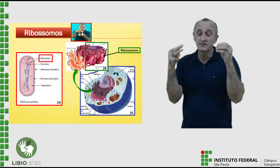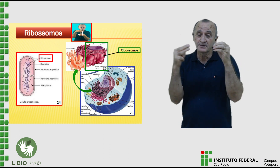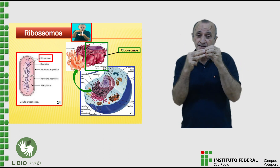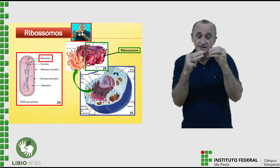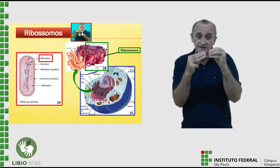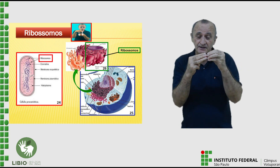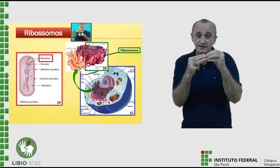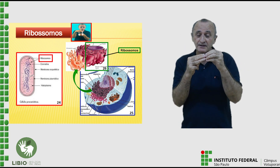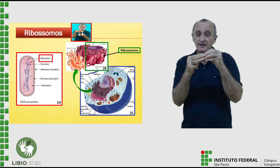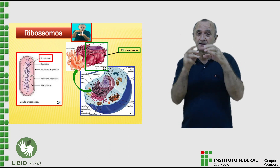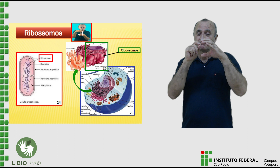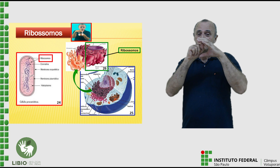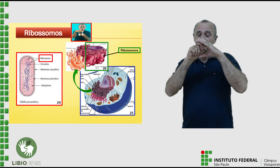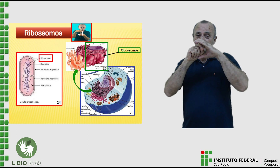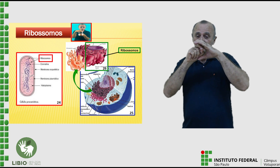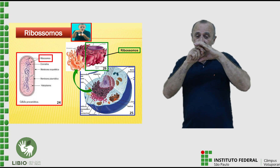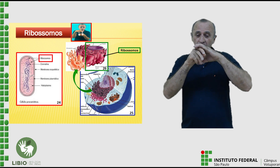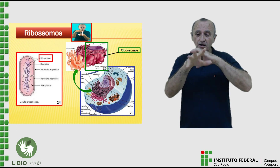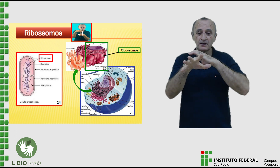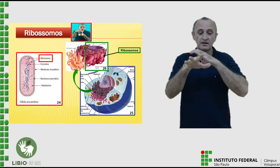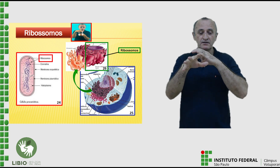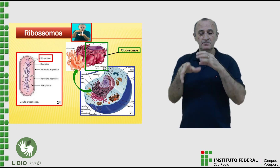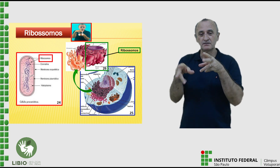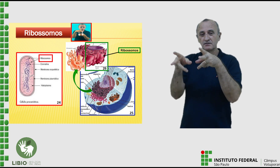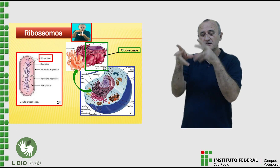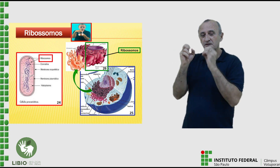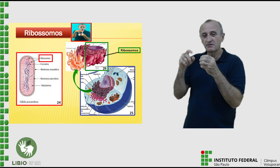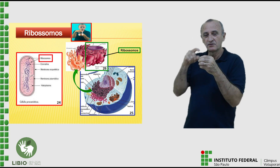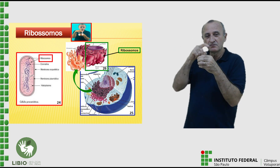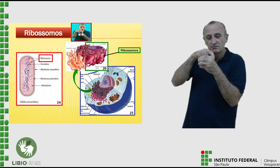Então, a figura mostra uma célula procariota.